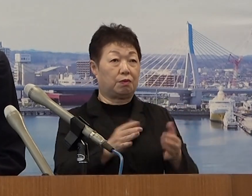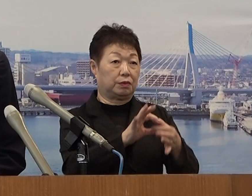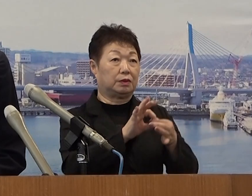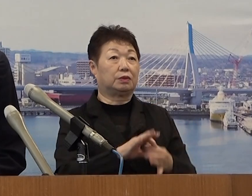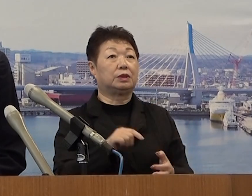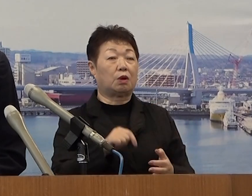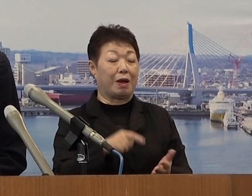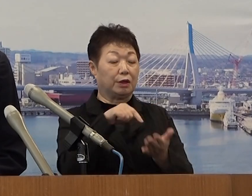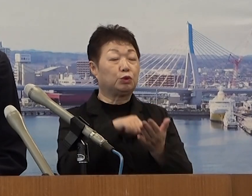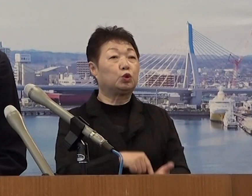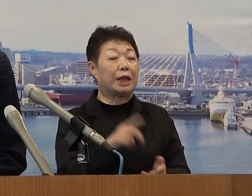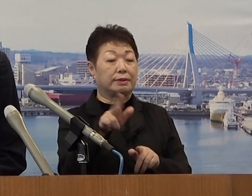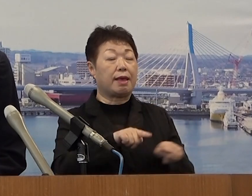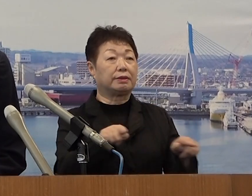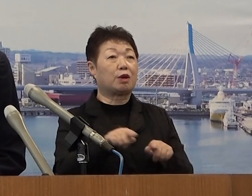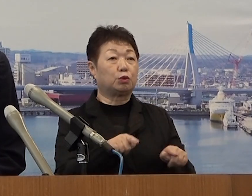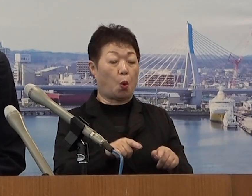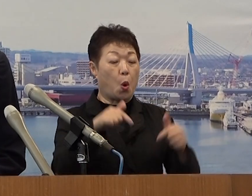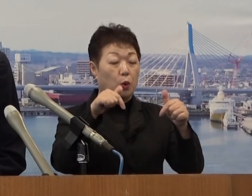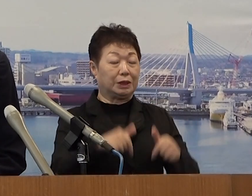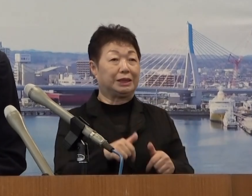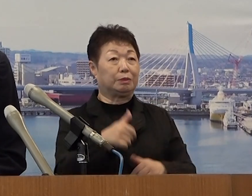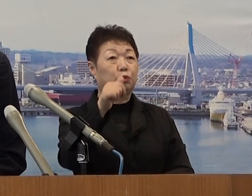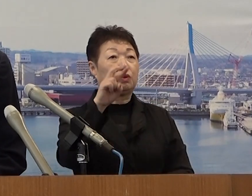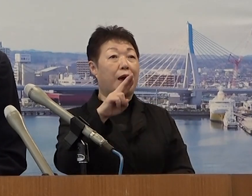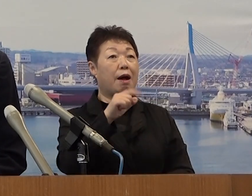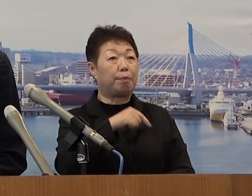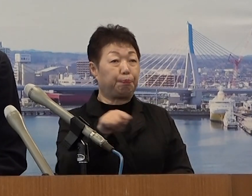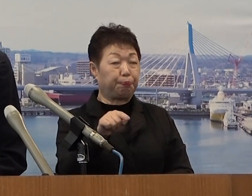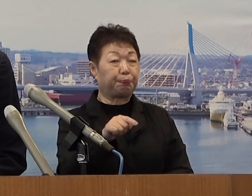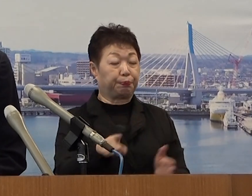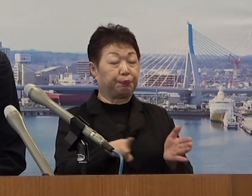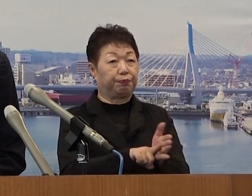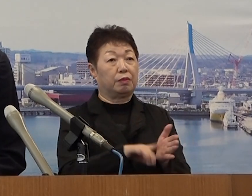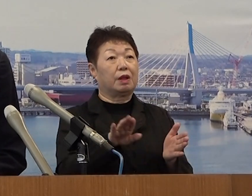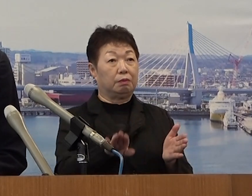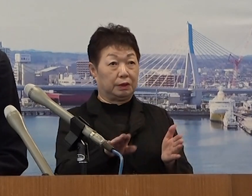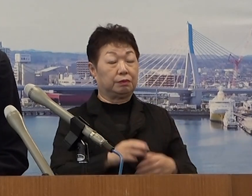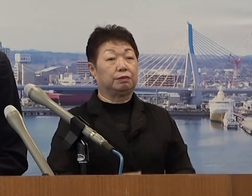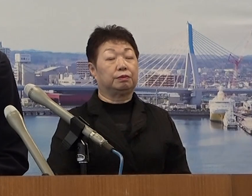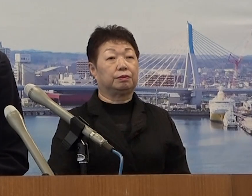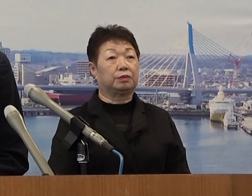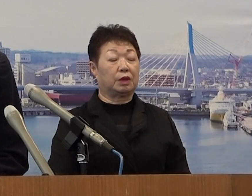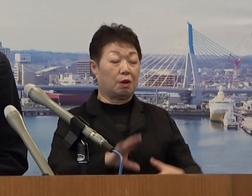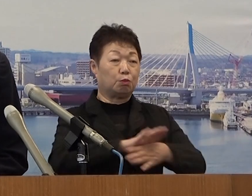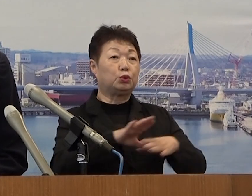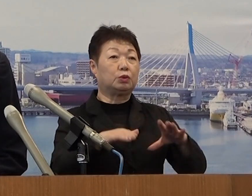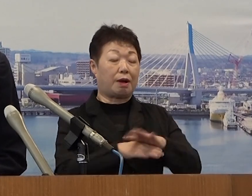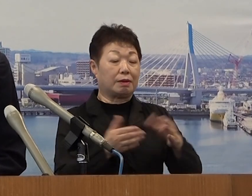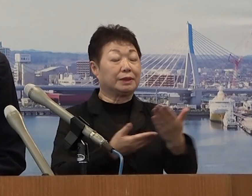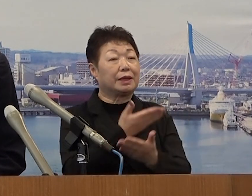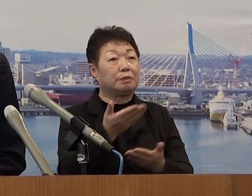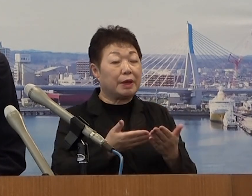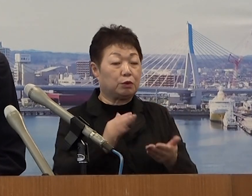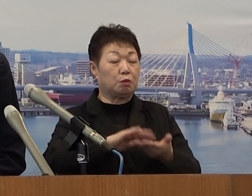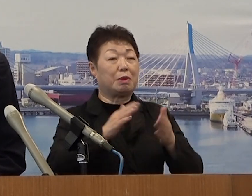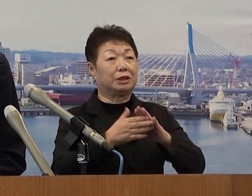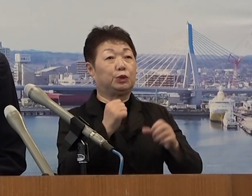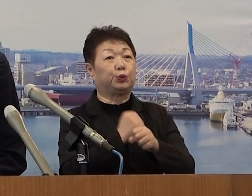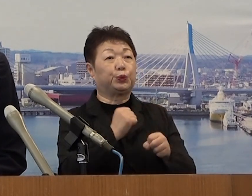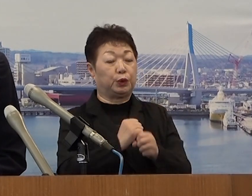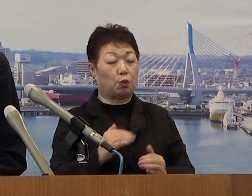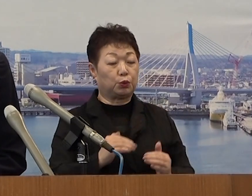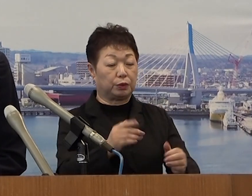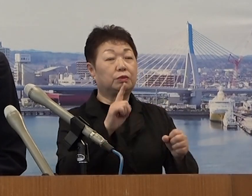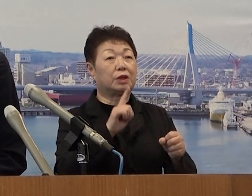の重点政策項目西プランの一つに掲げたところでございますが文化に親しめるまちづくりを推進する